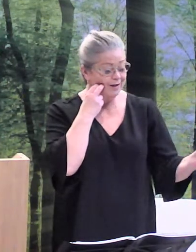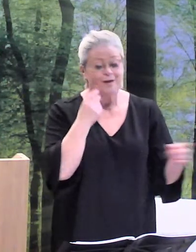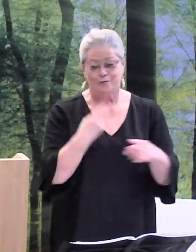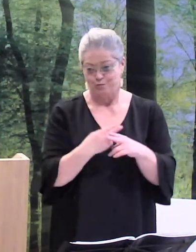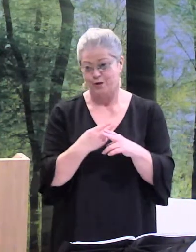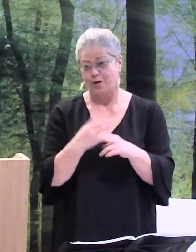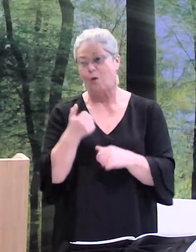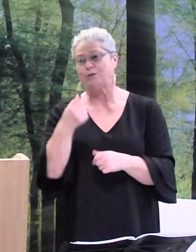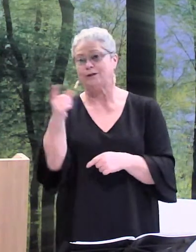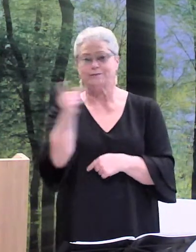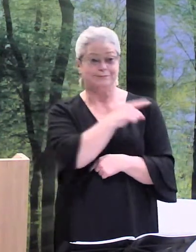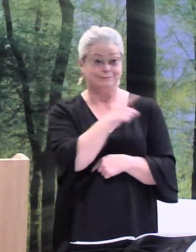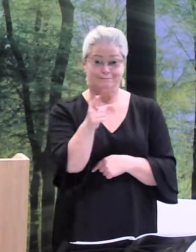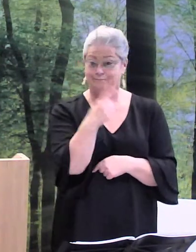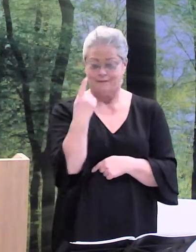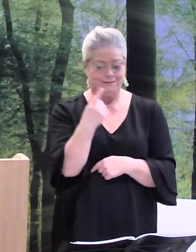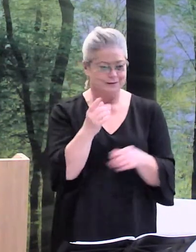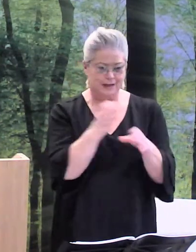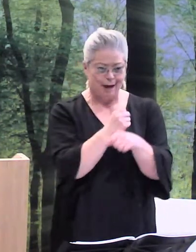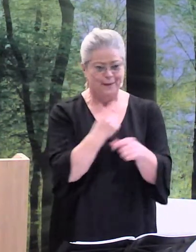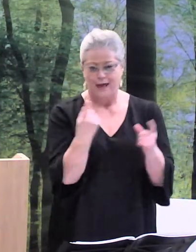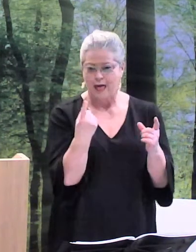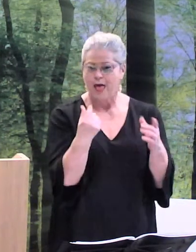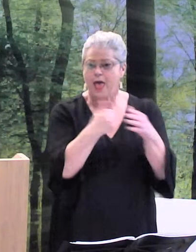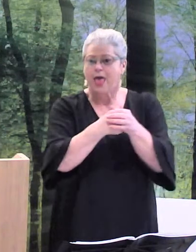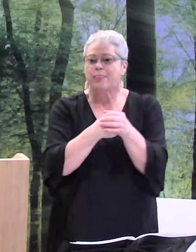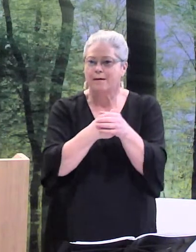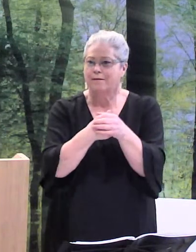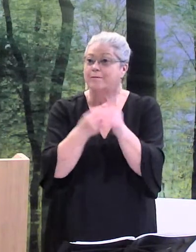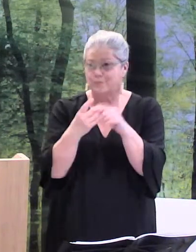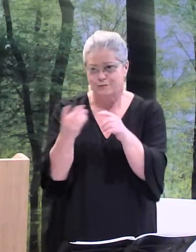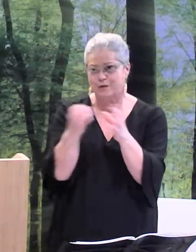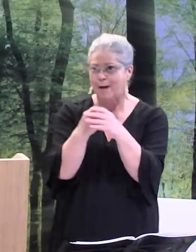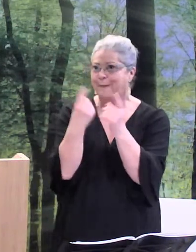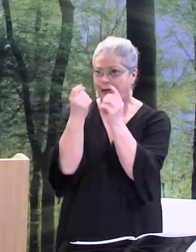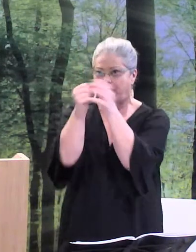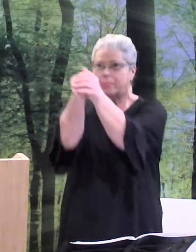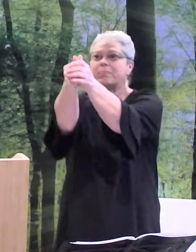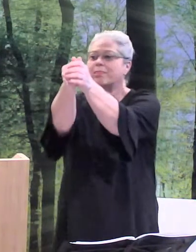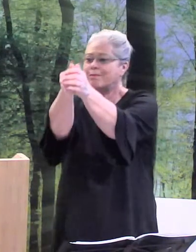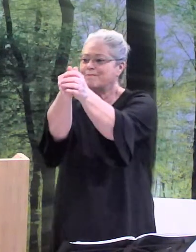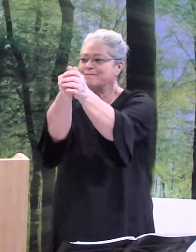Rosa. Want zij waren samen één en zijn nu weer samen één.